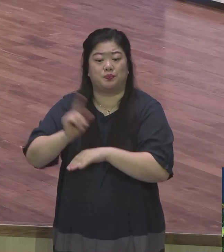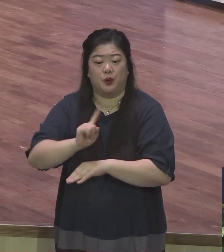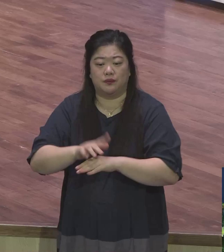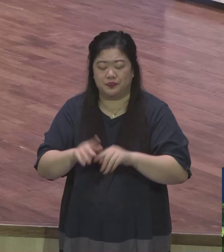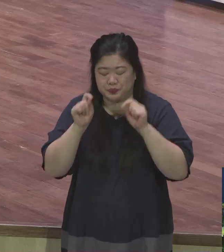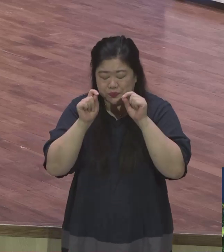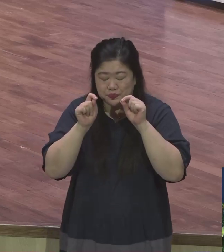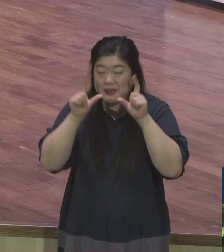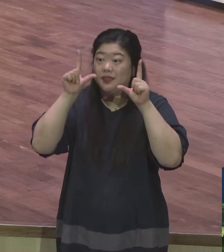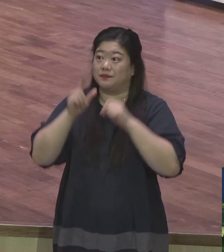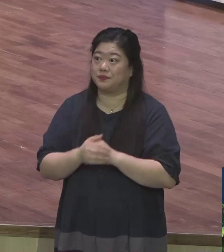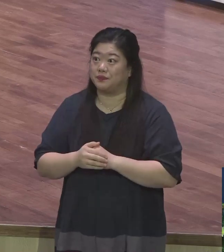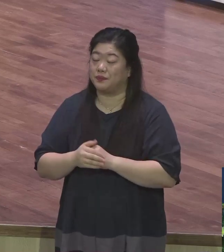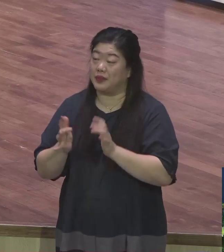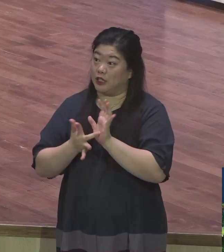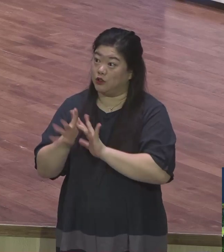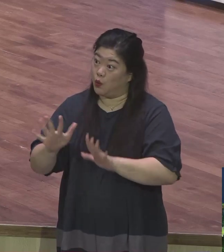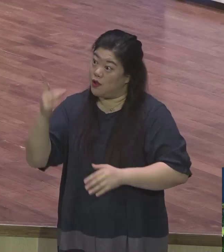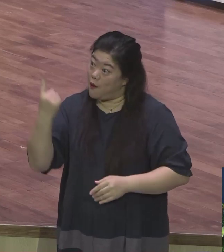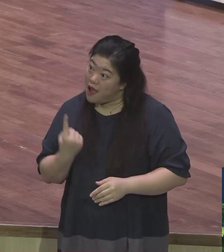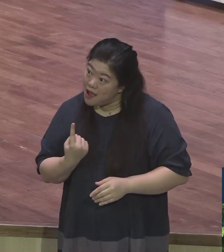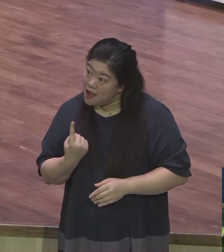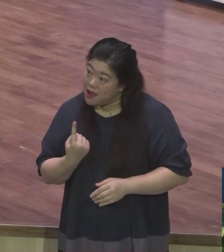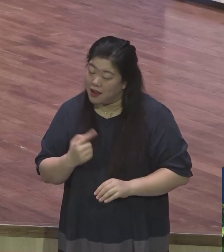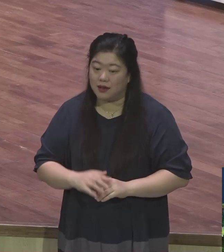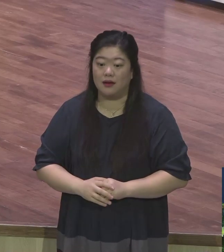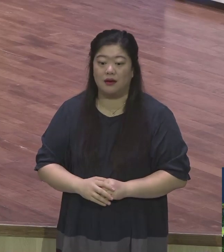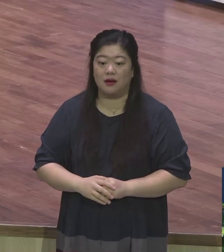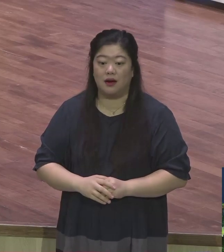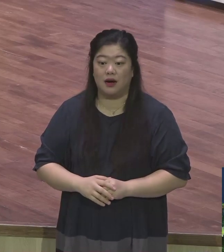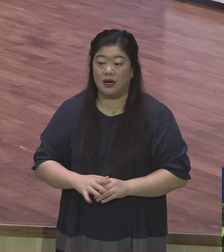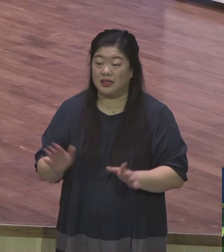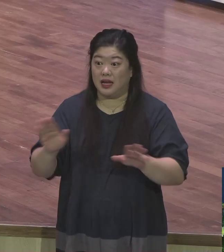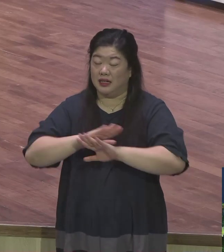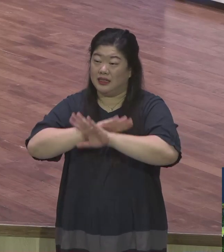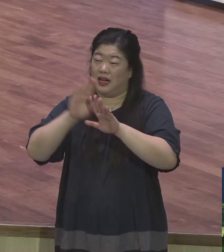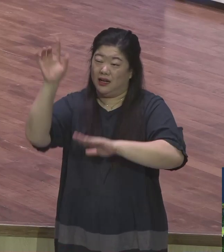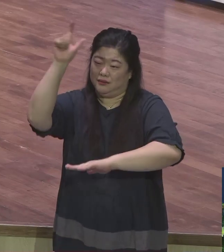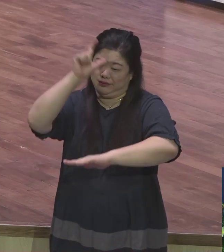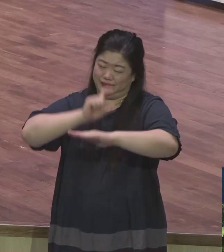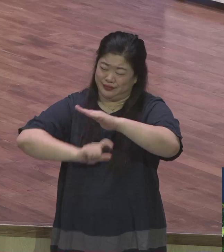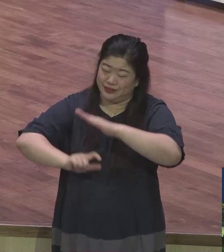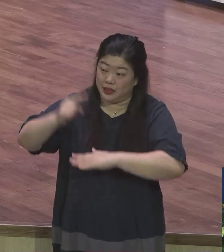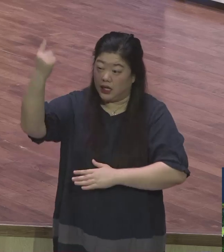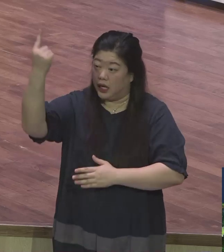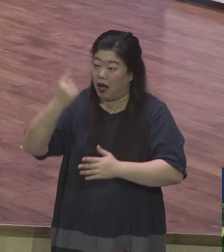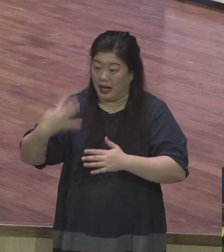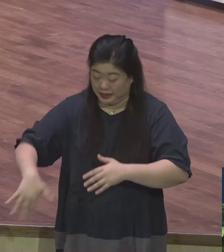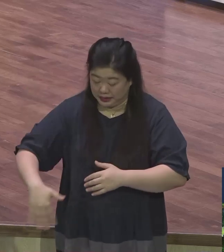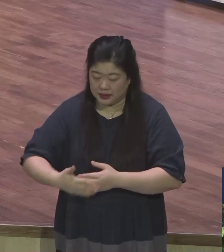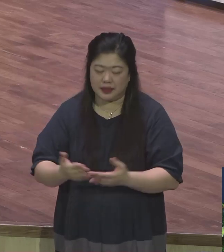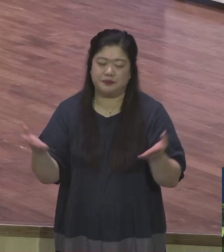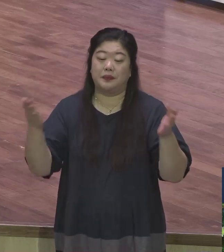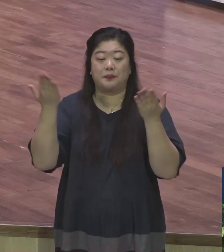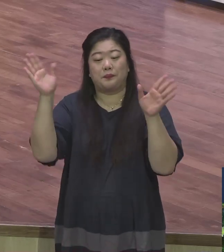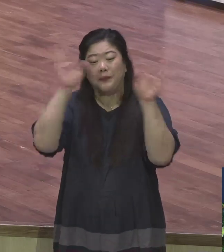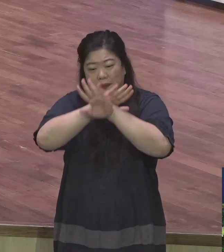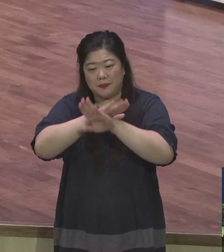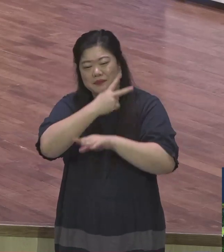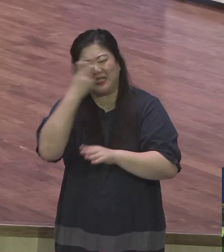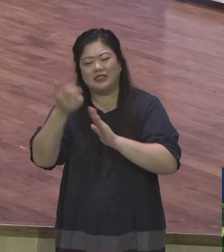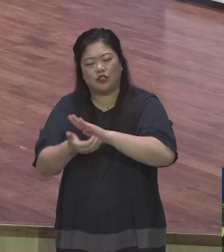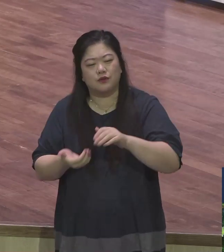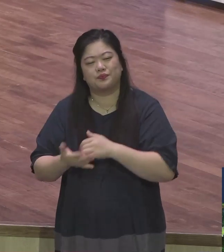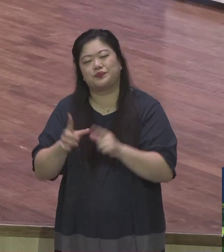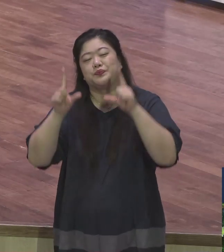오십니까? 밤에 이제 문을 닫으면서 주여 이 밤에 오십니까? 이게 그야말로